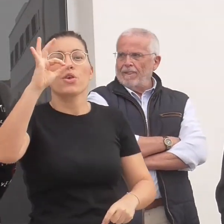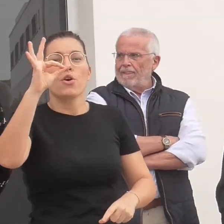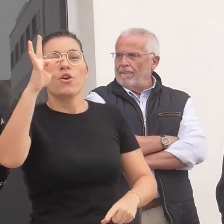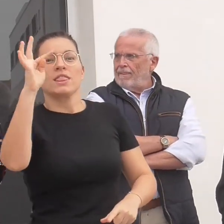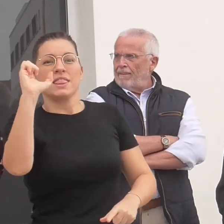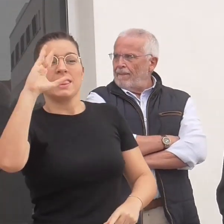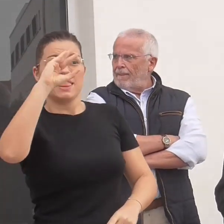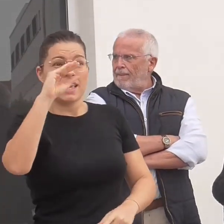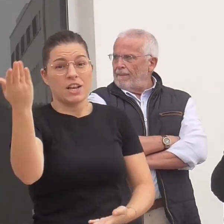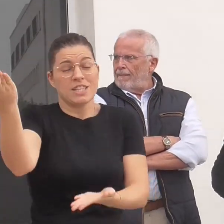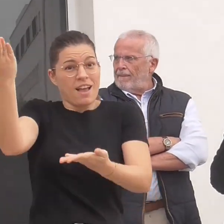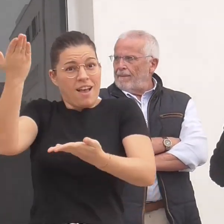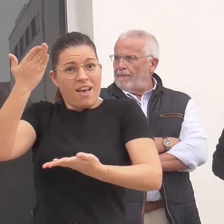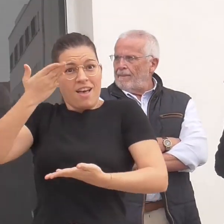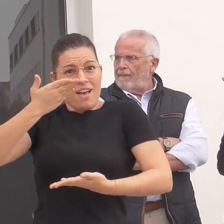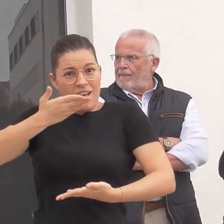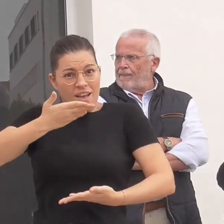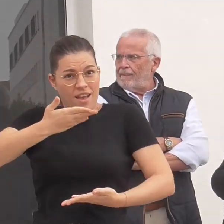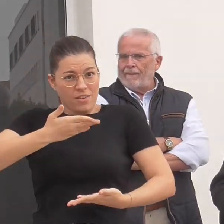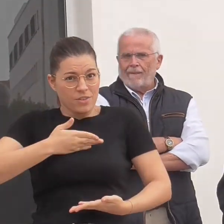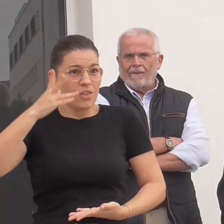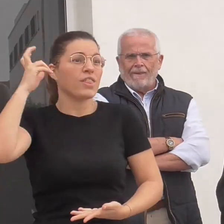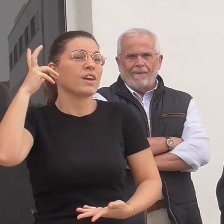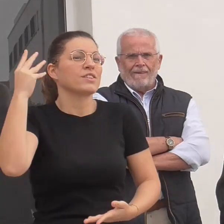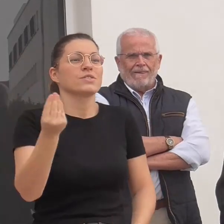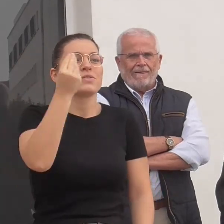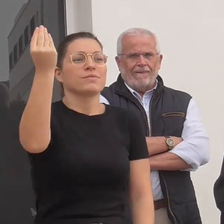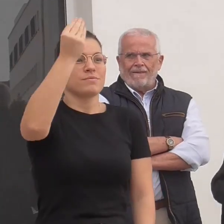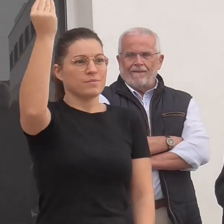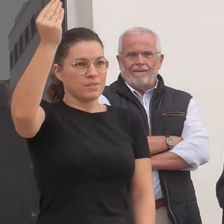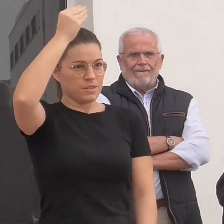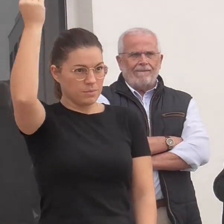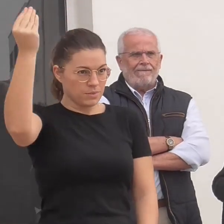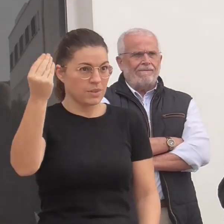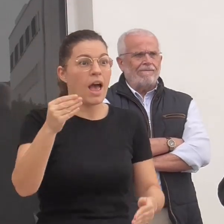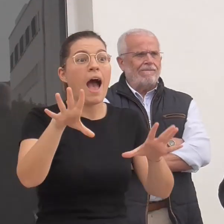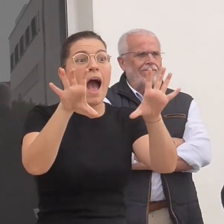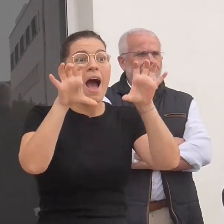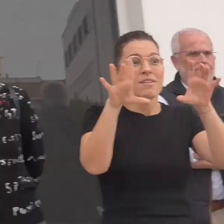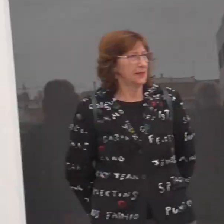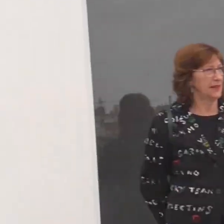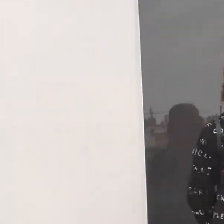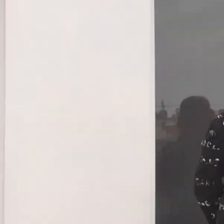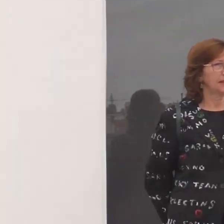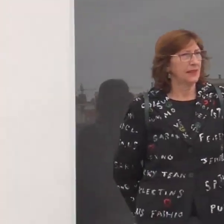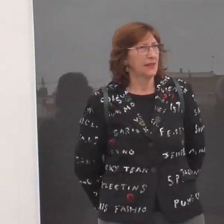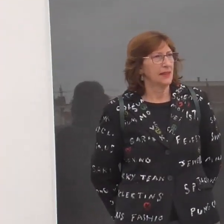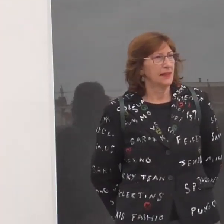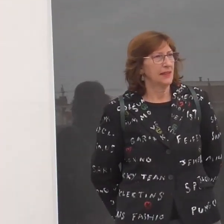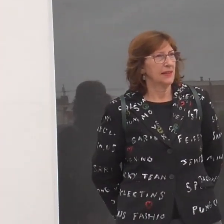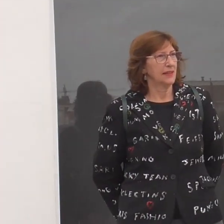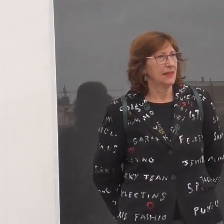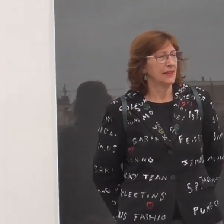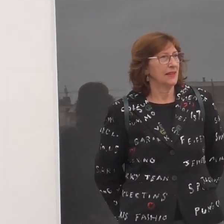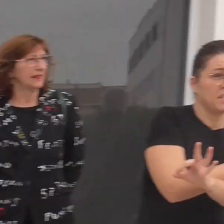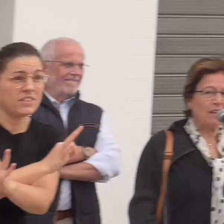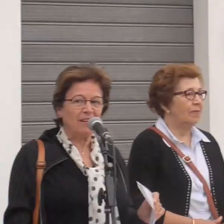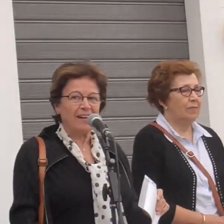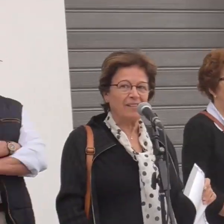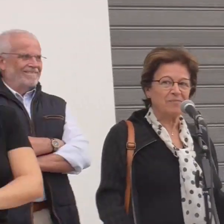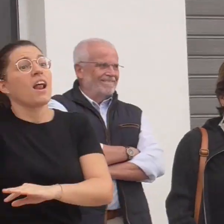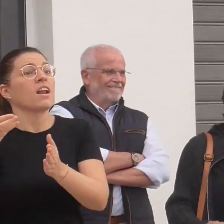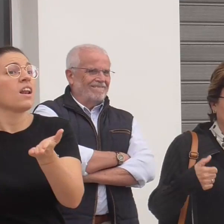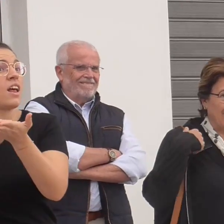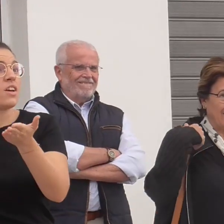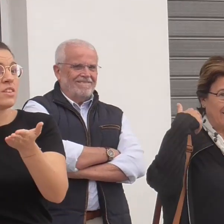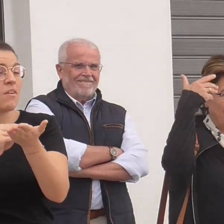brindado la posibilidad de que nos oigáis mejor. Hemos aprendido de nuestros errores, como la otra vez que no pudimos